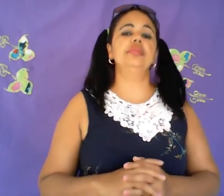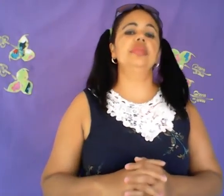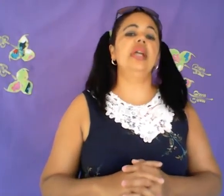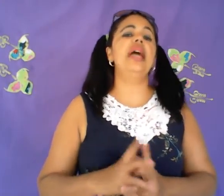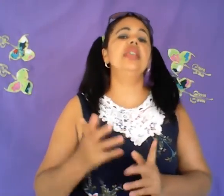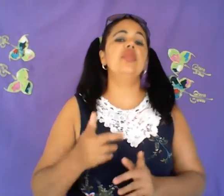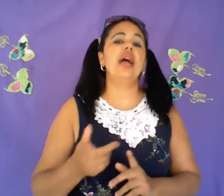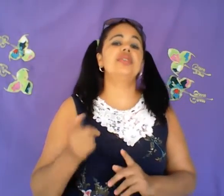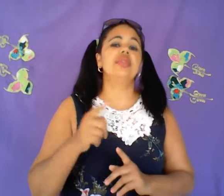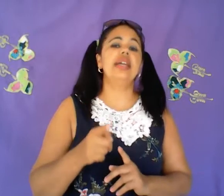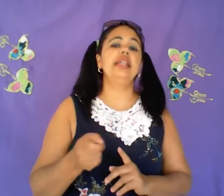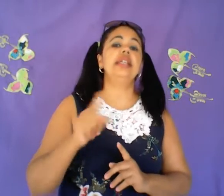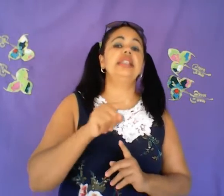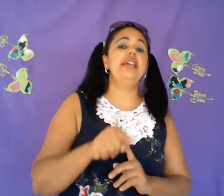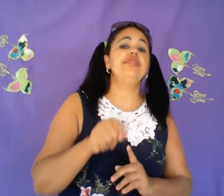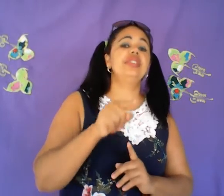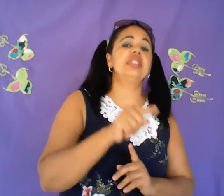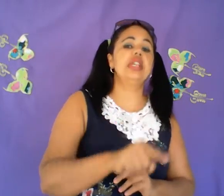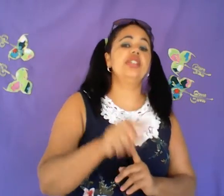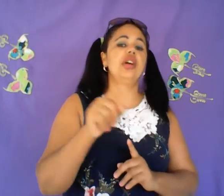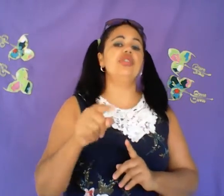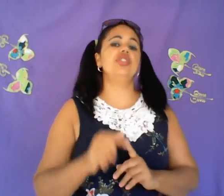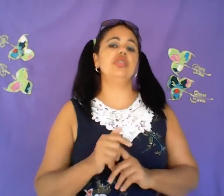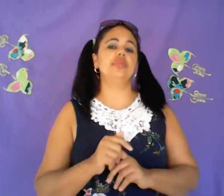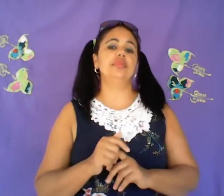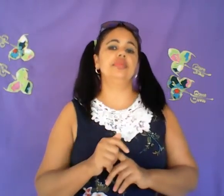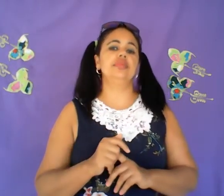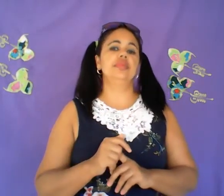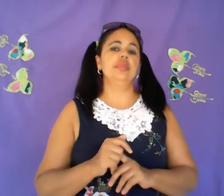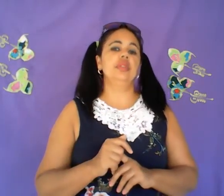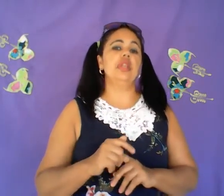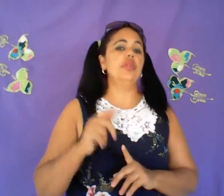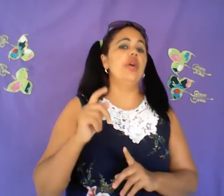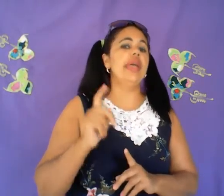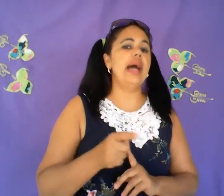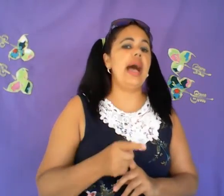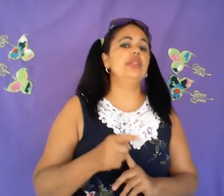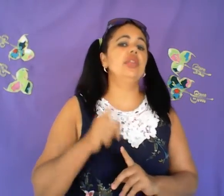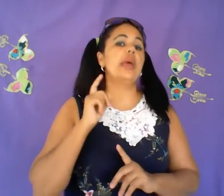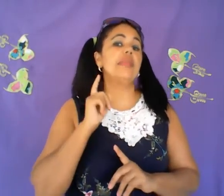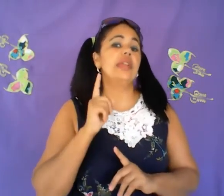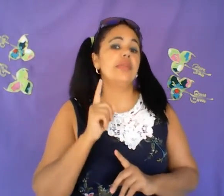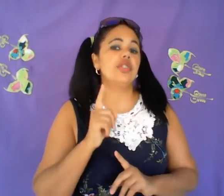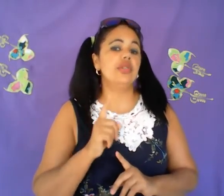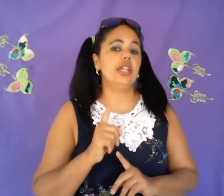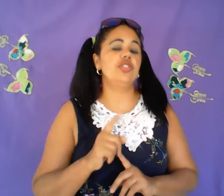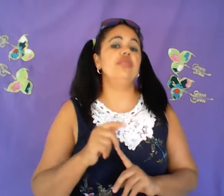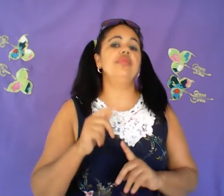Aí, no caso dela, ela é deficiente auditivo. Então, não é errado, não é pejorativo nós